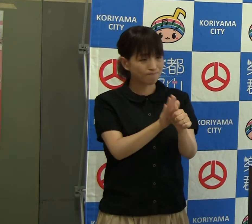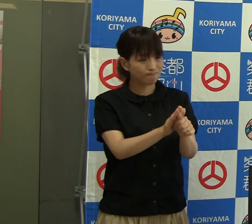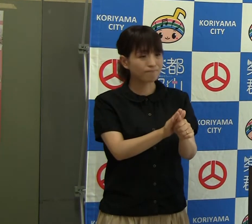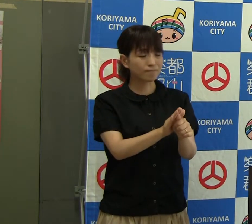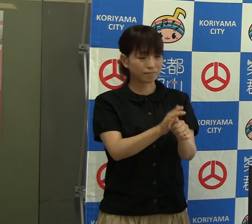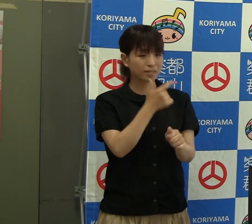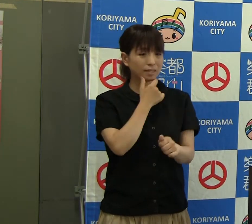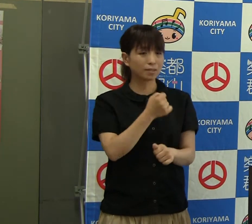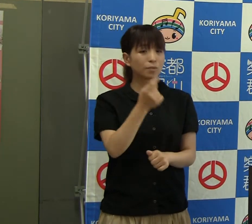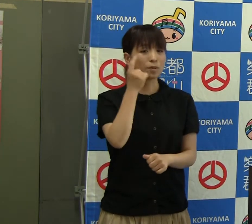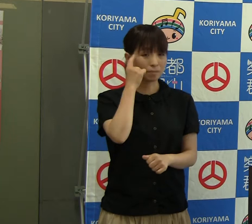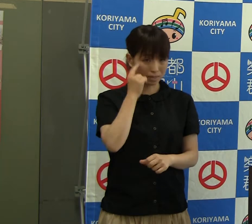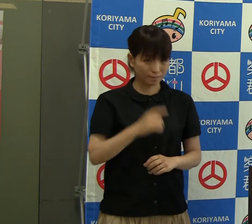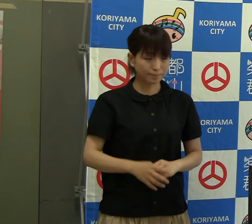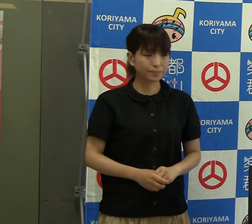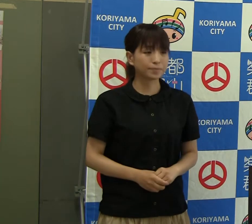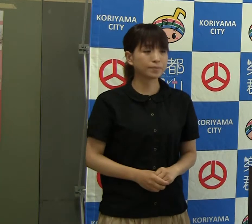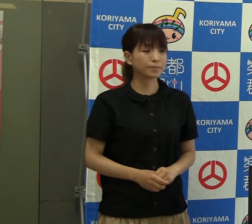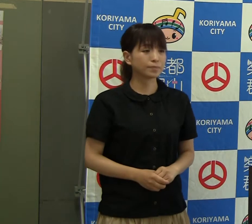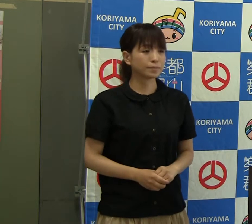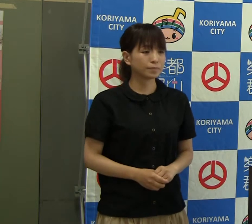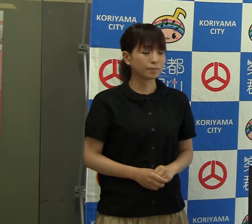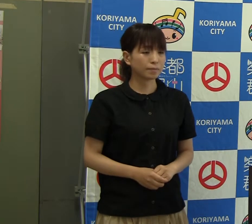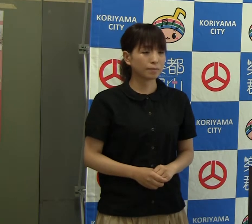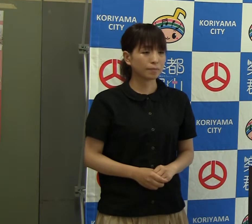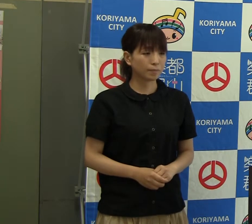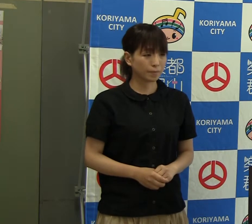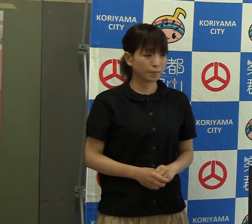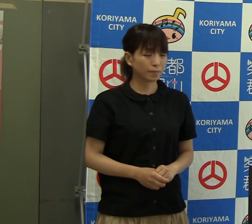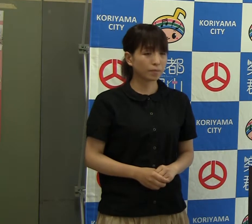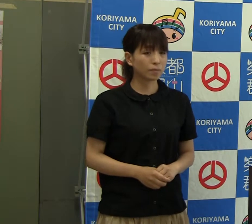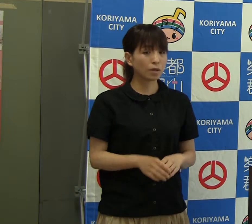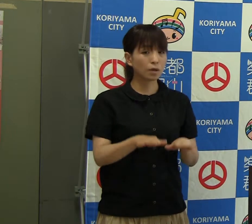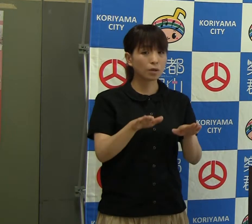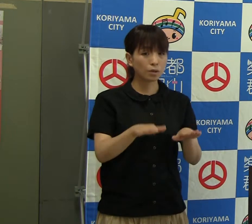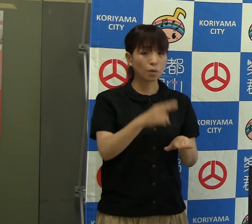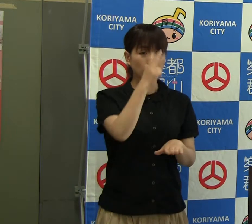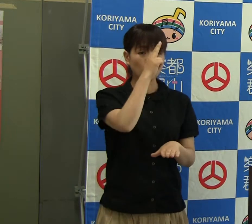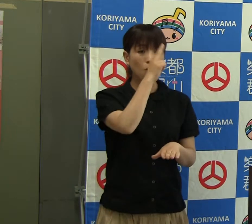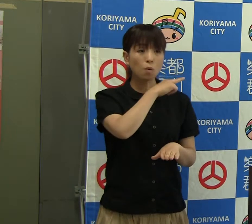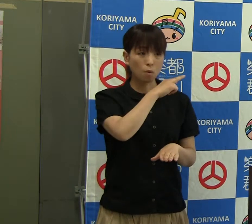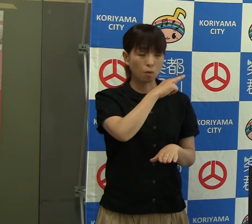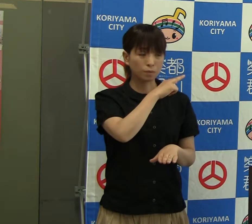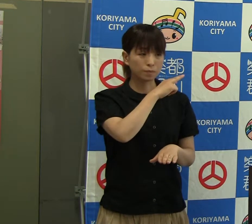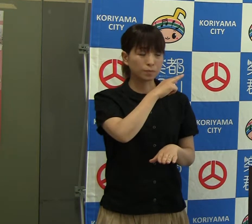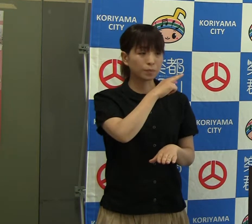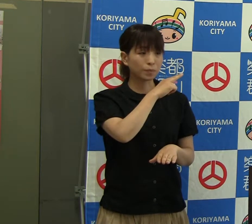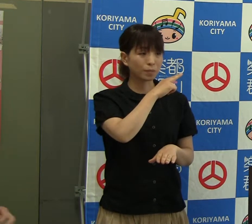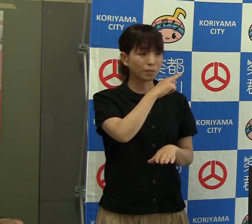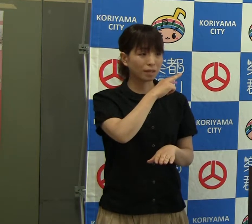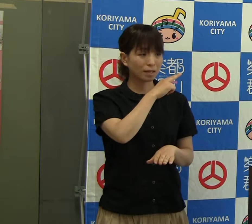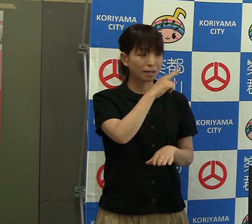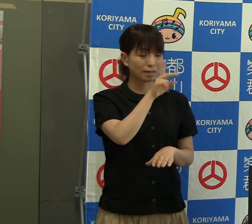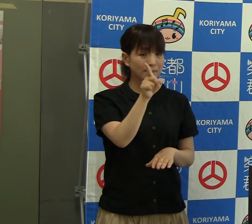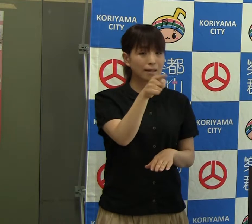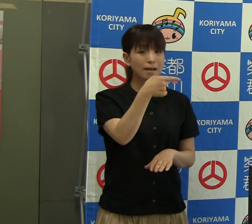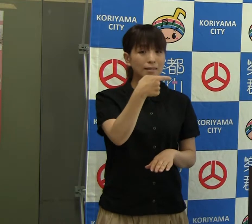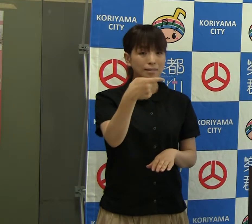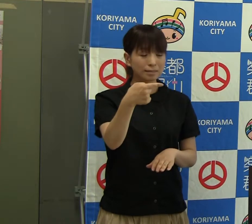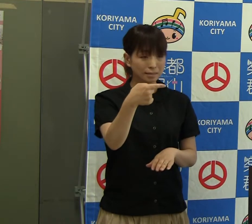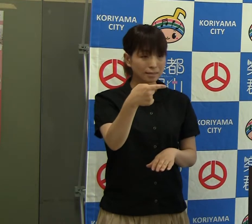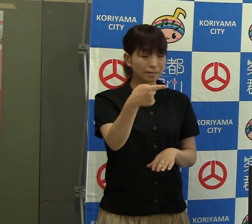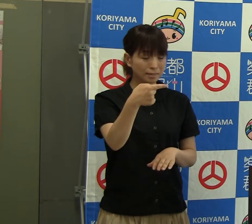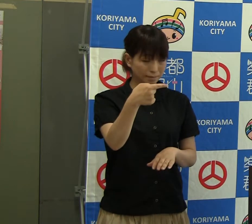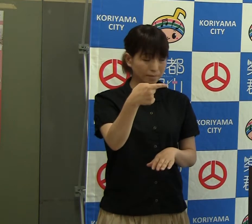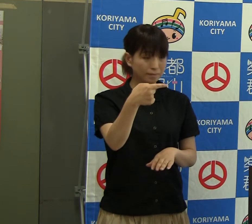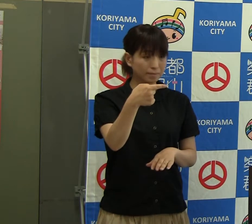支援をさせていただきたいと思っております。なお今日午後ですね、第一次先遣隊